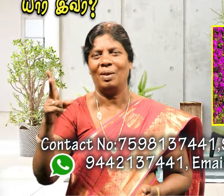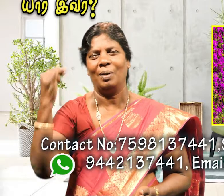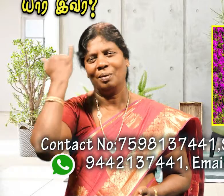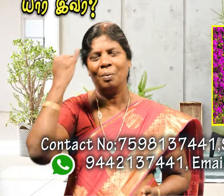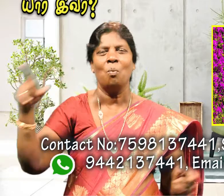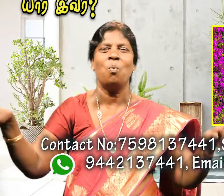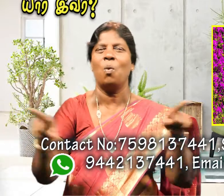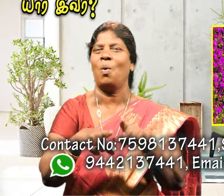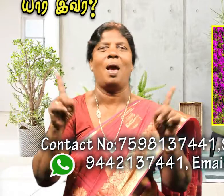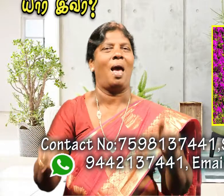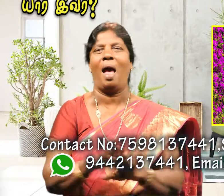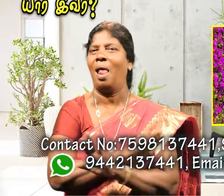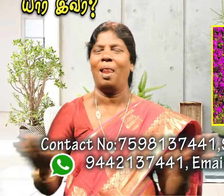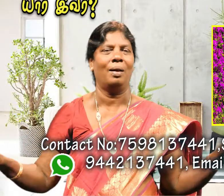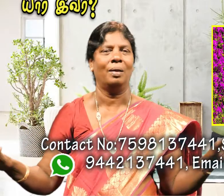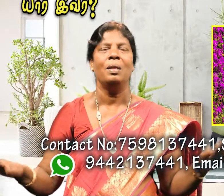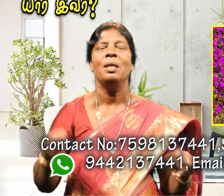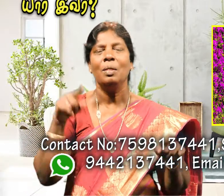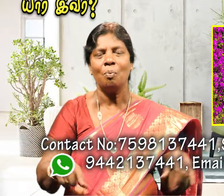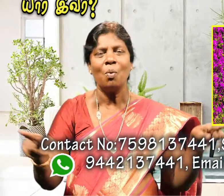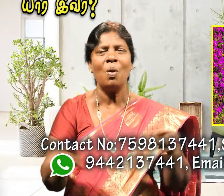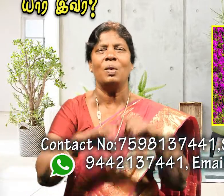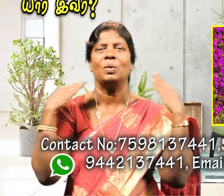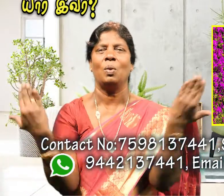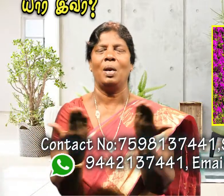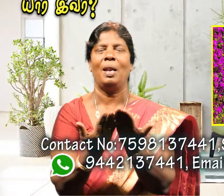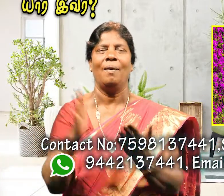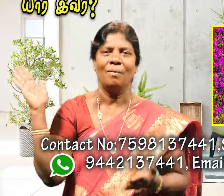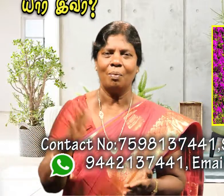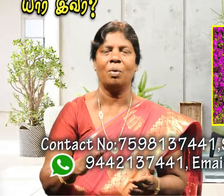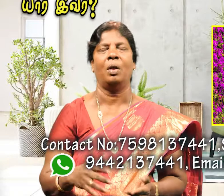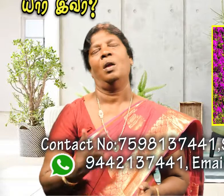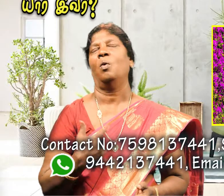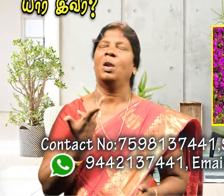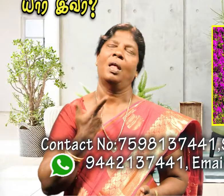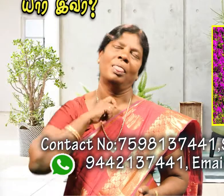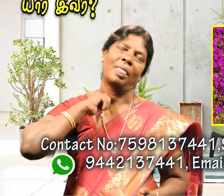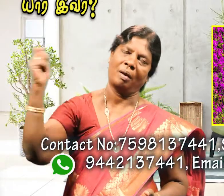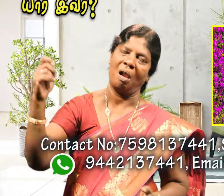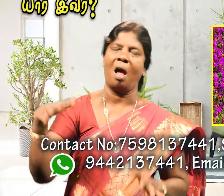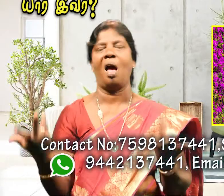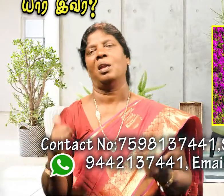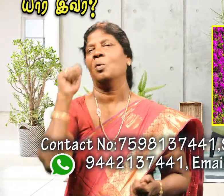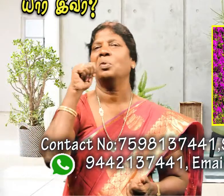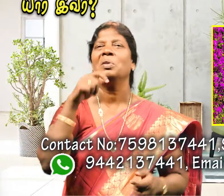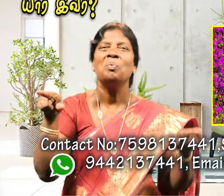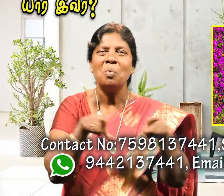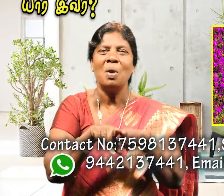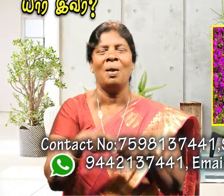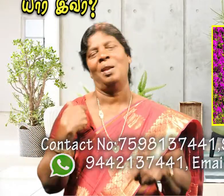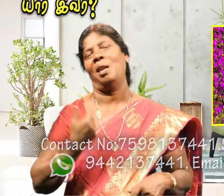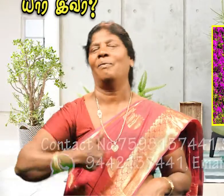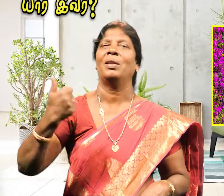வழக்கங்கள் ஆகாது. இப்படிப்பட்ட சூழ்நிலைகள் வரும்போது மனிதர்கள் இதைத்தான் செய்கிறார்கள். ஒன்று, அவர்கள் தற்கொலை செய்து